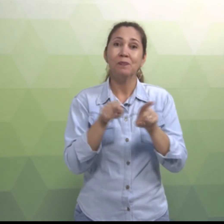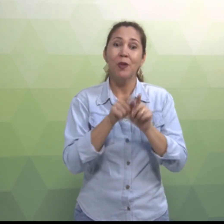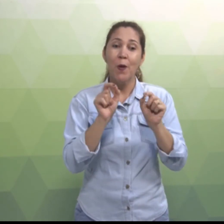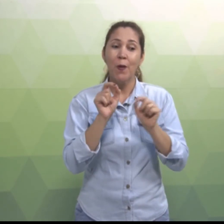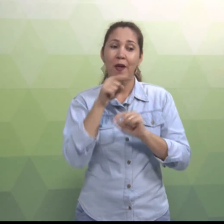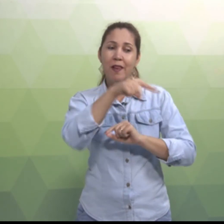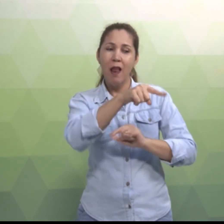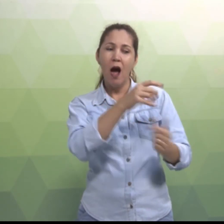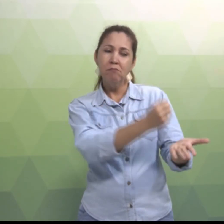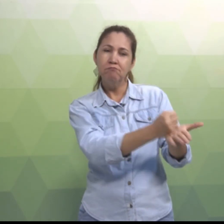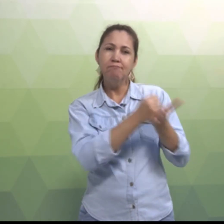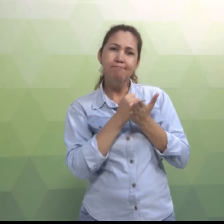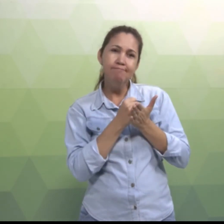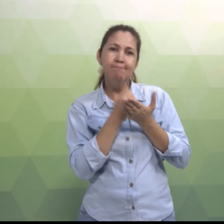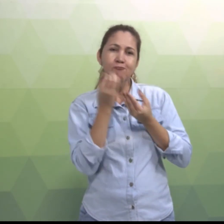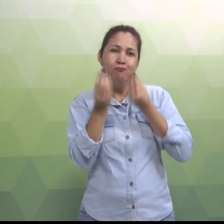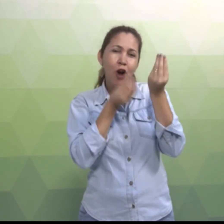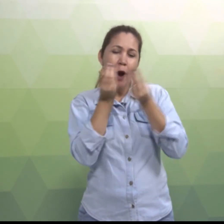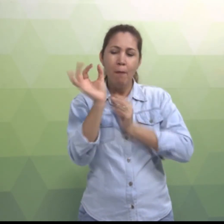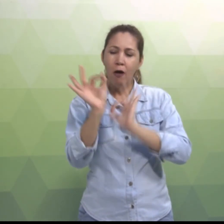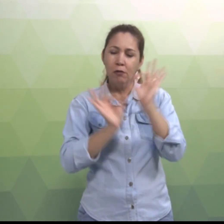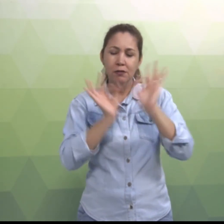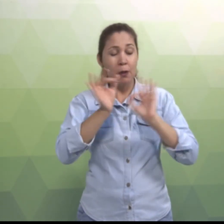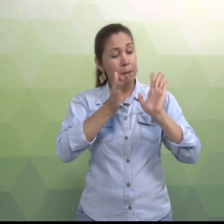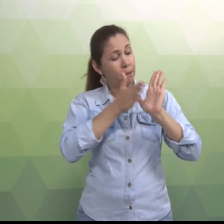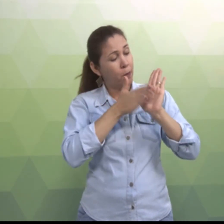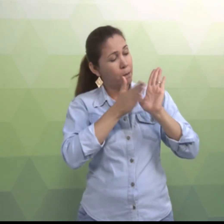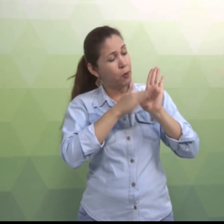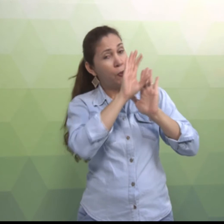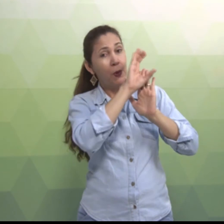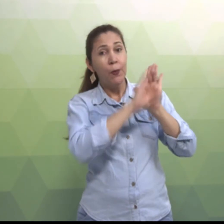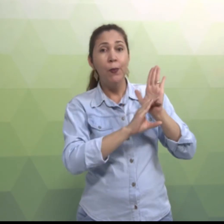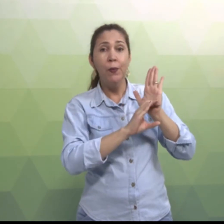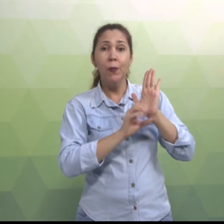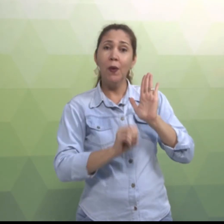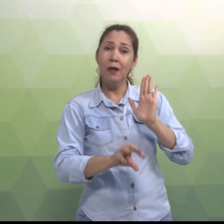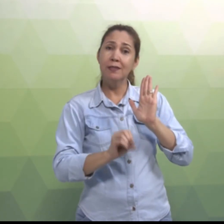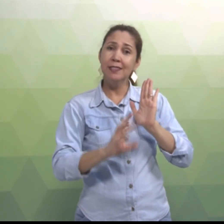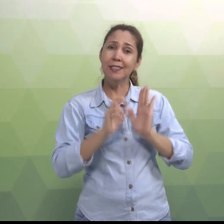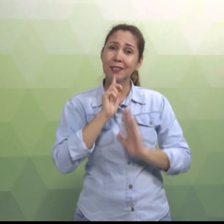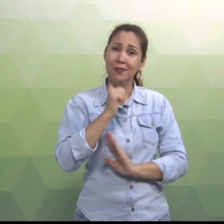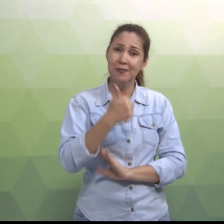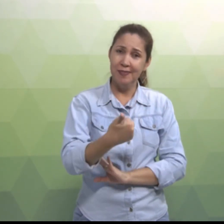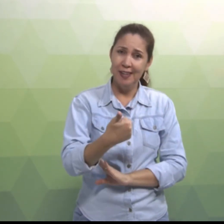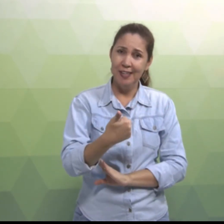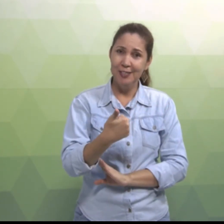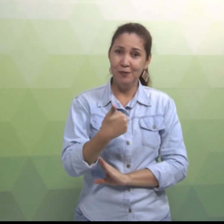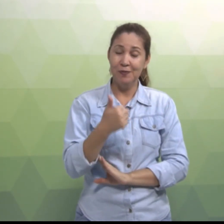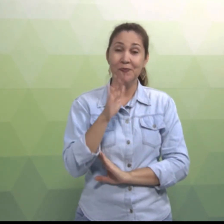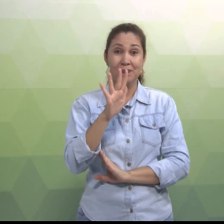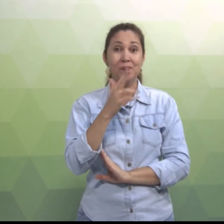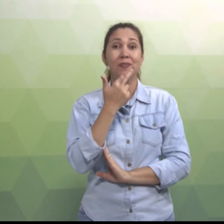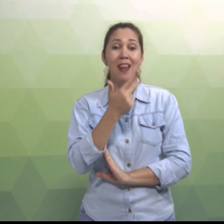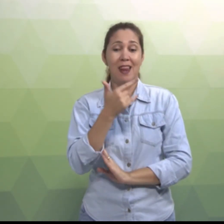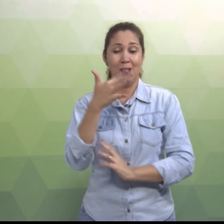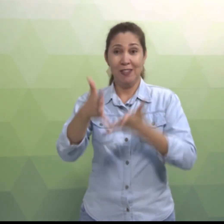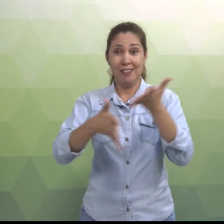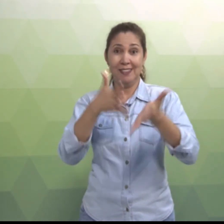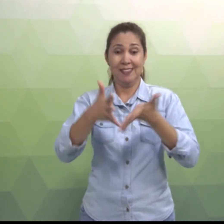Então, esse material vai nos auxiliar a preparar uma proposta curricular para o ensino da L1, com foco no ensino da